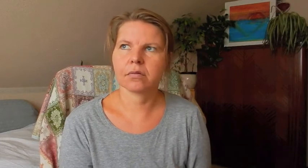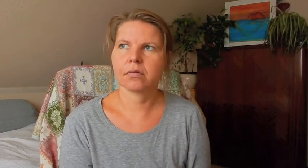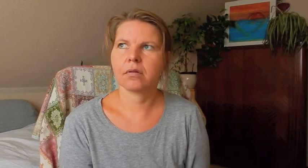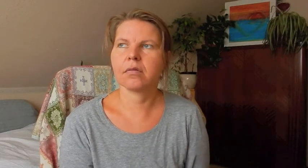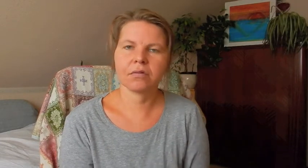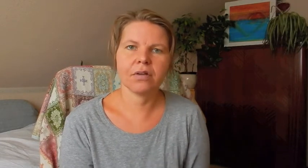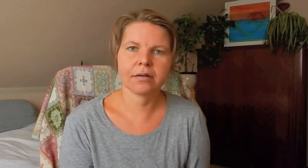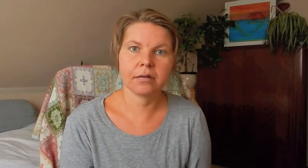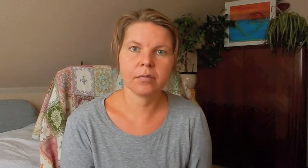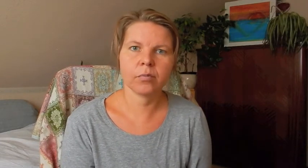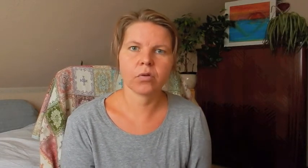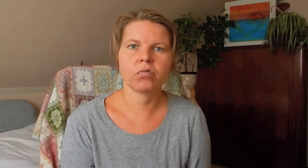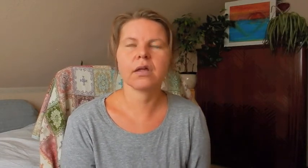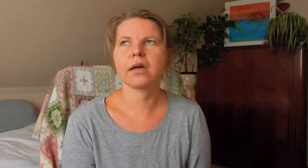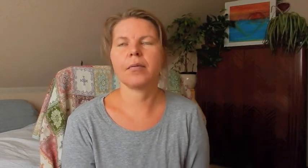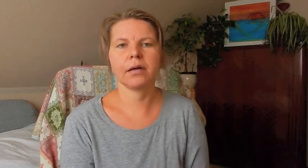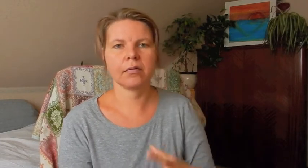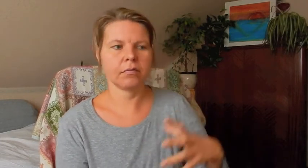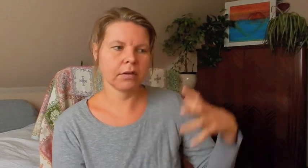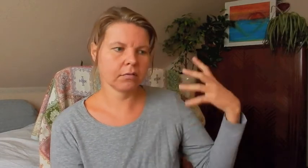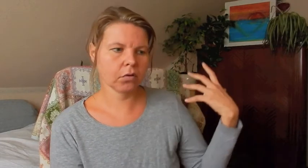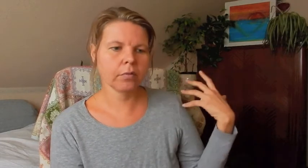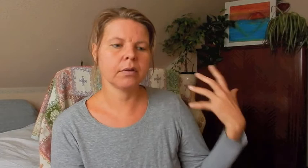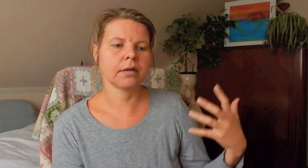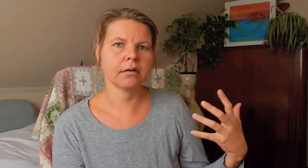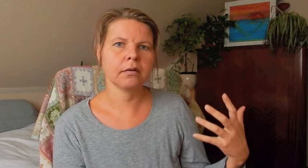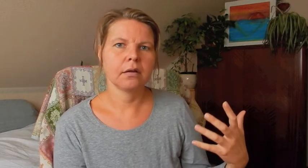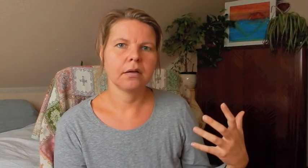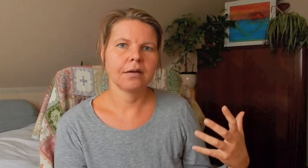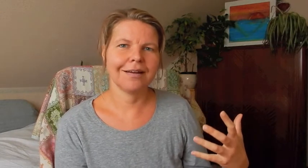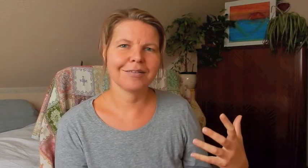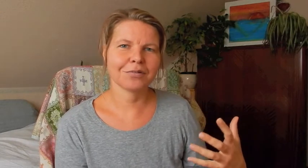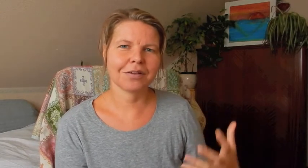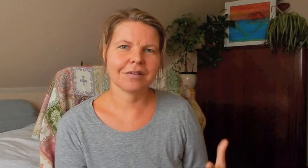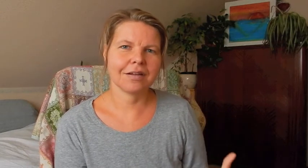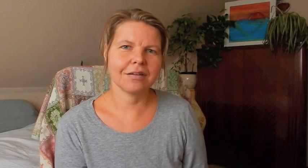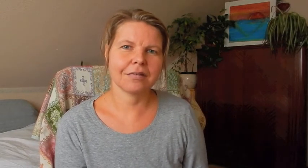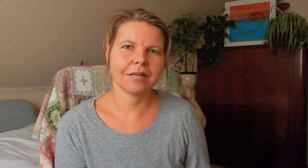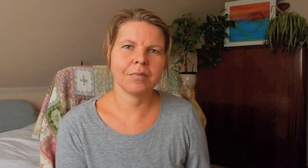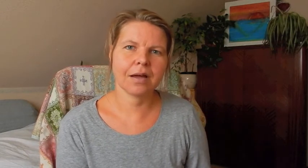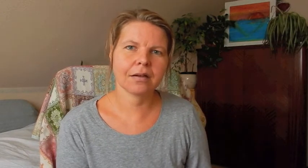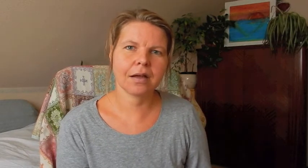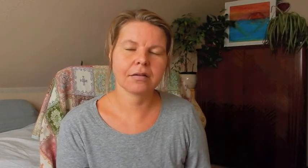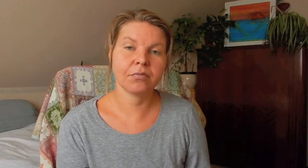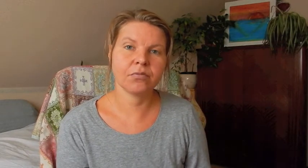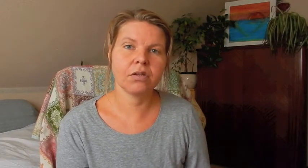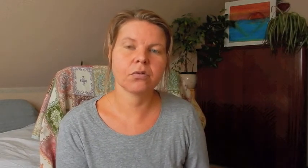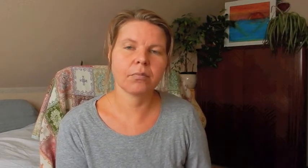das ist dann vielleicht in dem Moment schwierig, aber jetzt, wenn ich zurückblicke, ja, so wie ich das halt jetzt im Nachhinein nach dem Video gemerkt